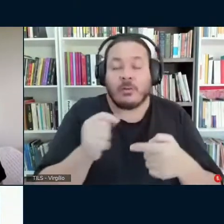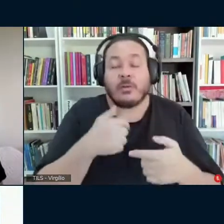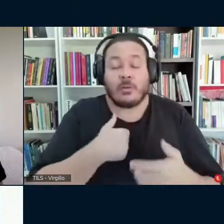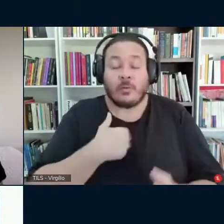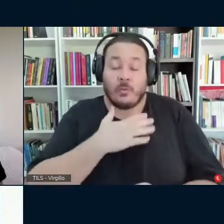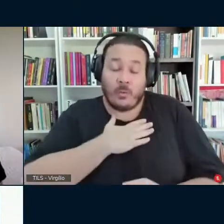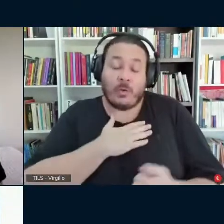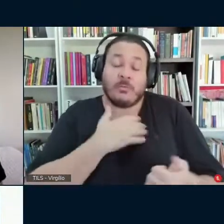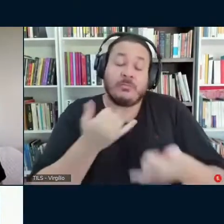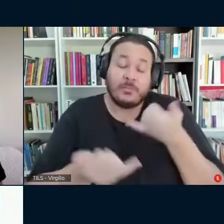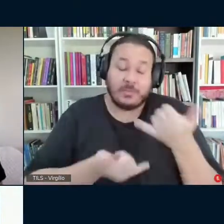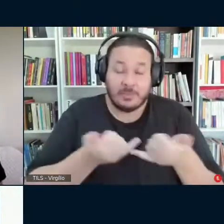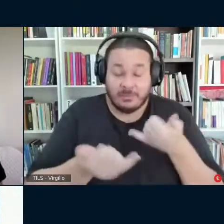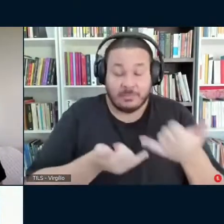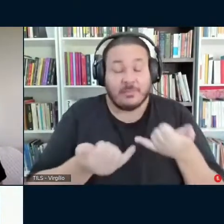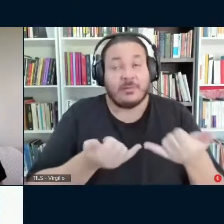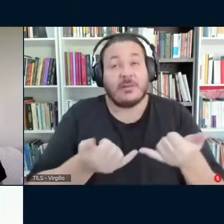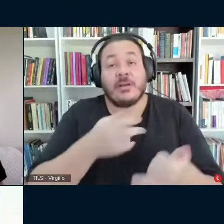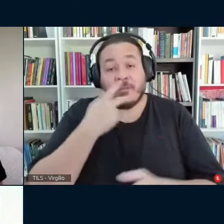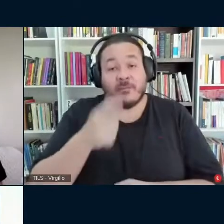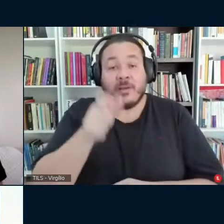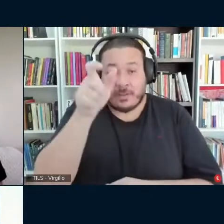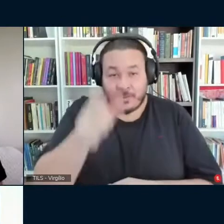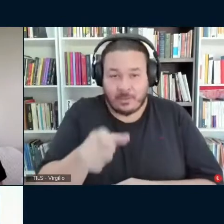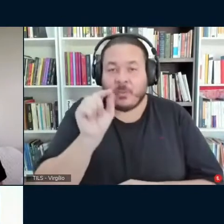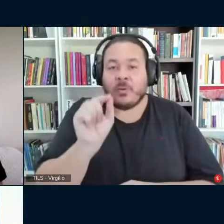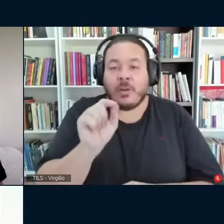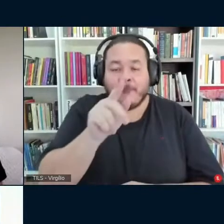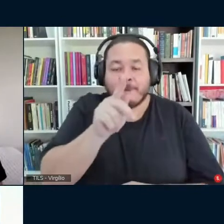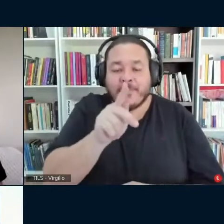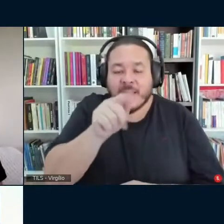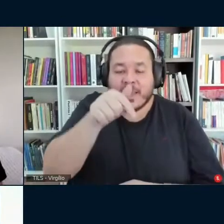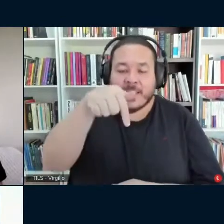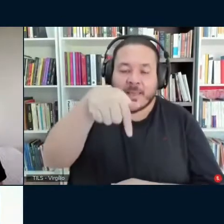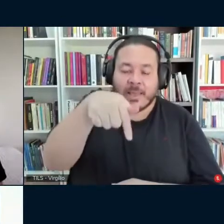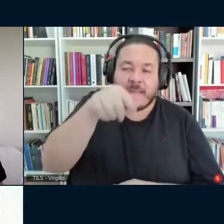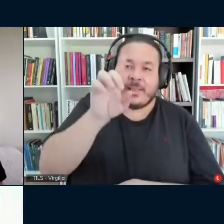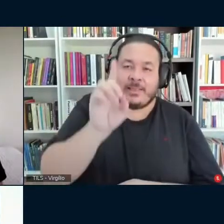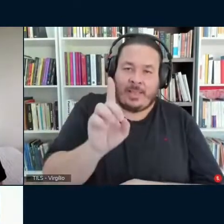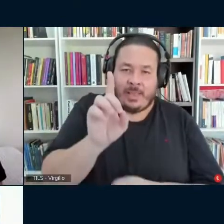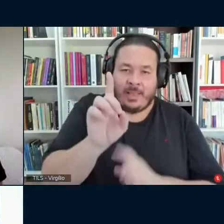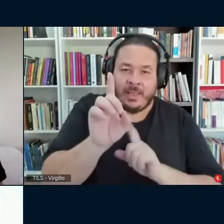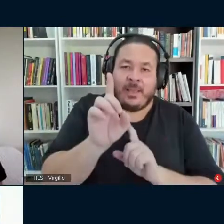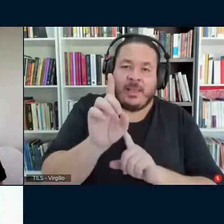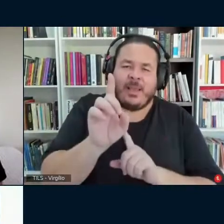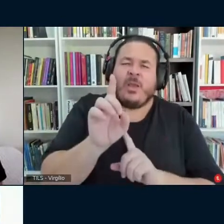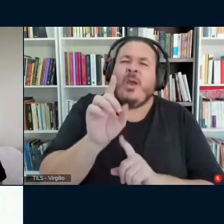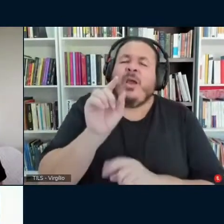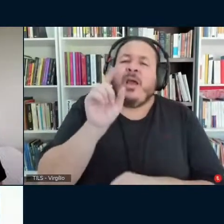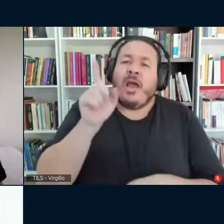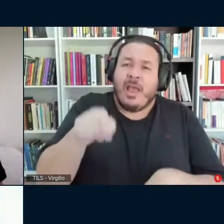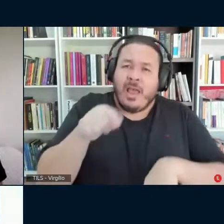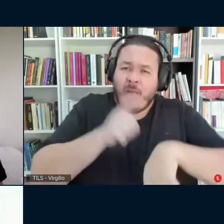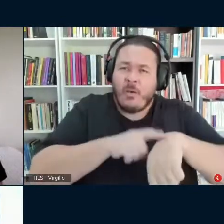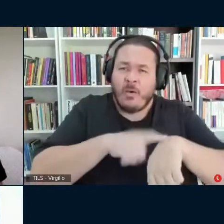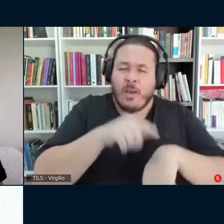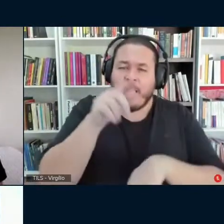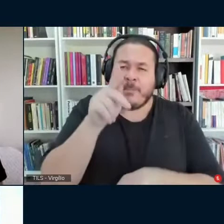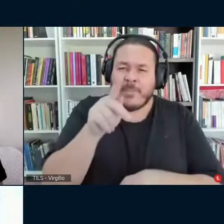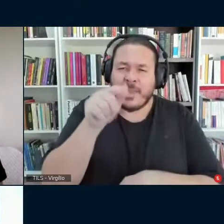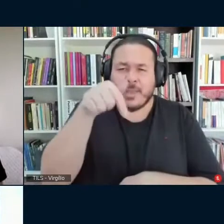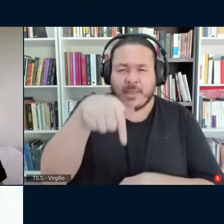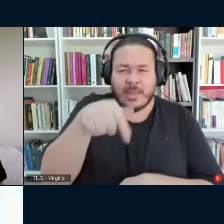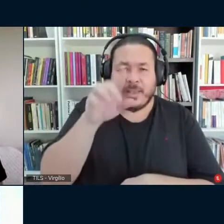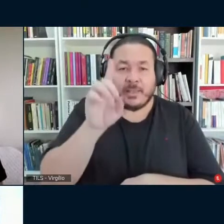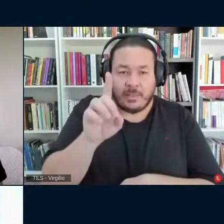brincar, dizendo que eles são PQD. Essa hora agora é a hora PQD. É,